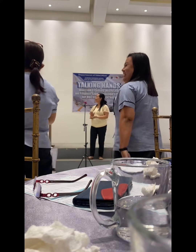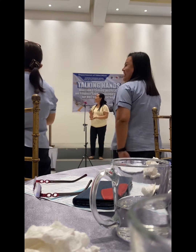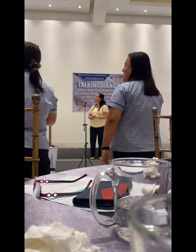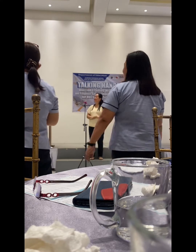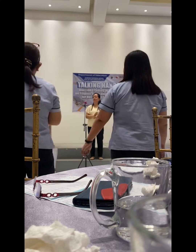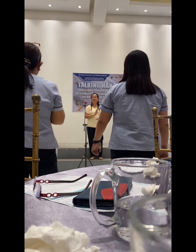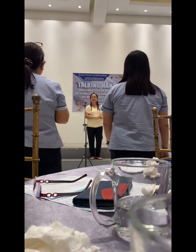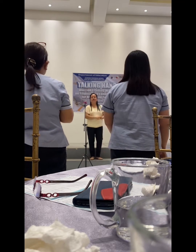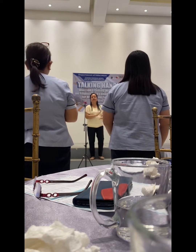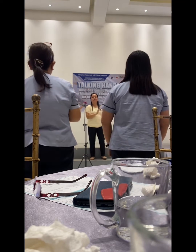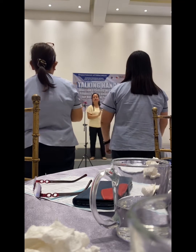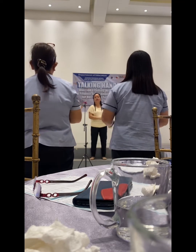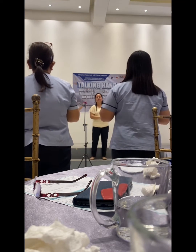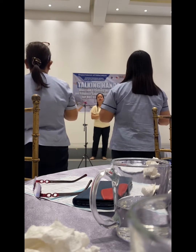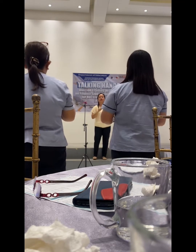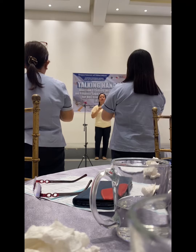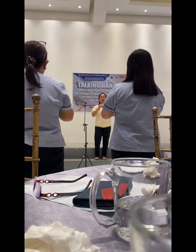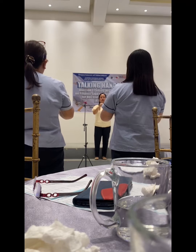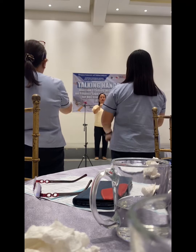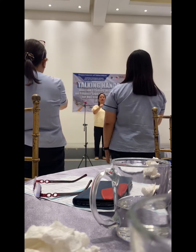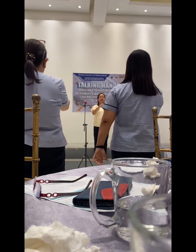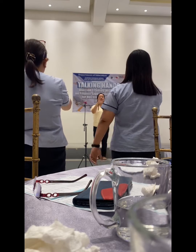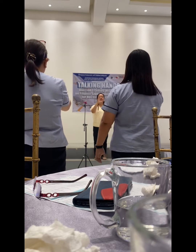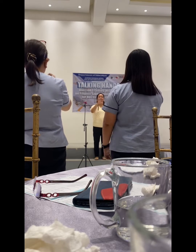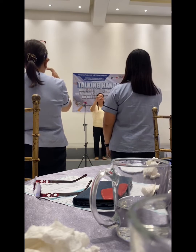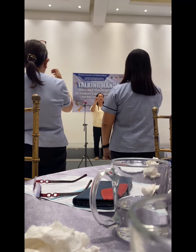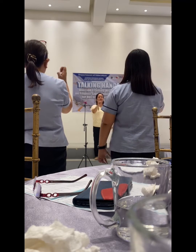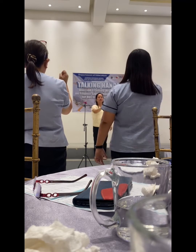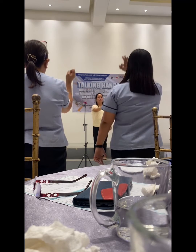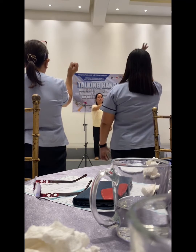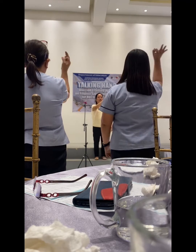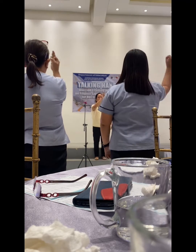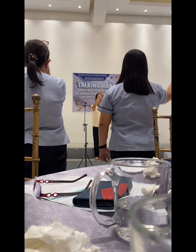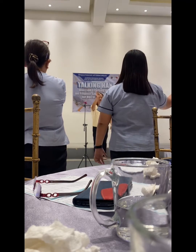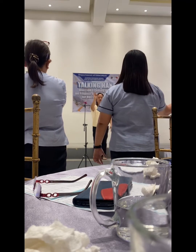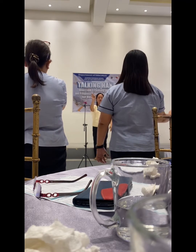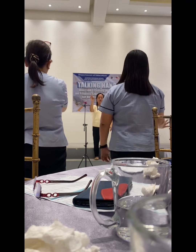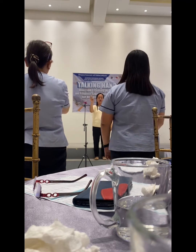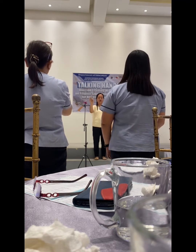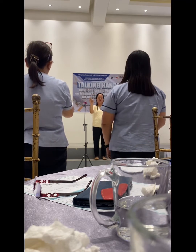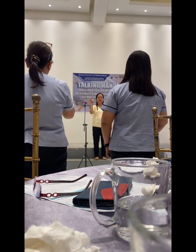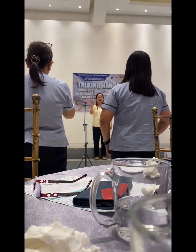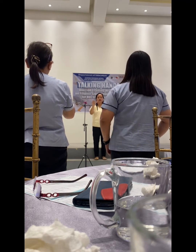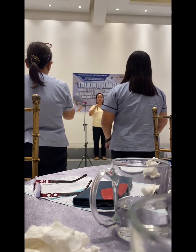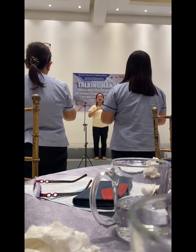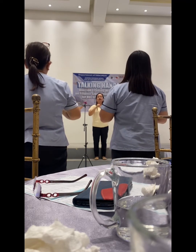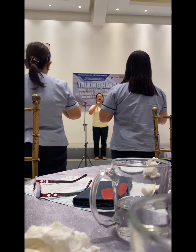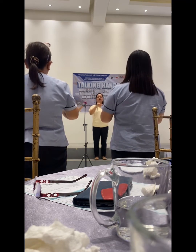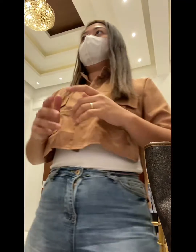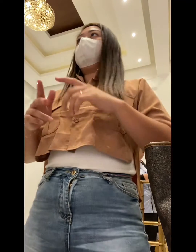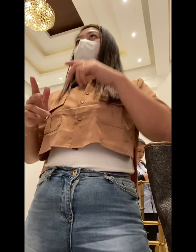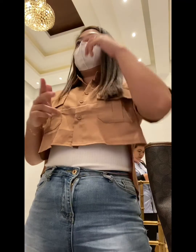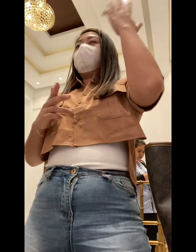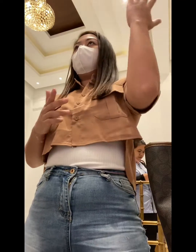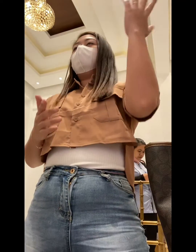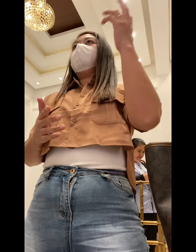ng aming seminar. Ito na yung pinaka-final output namin. Mahirap, pero